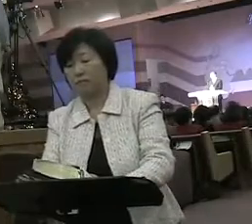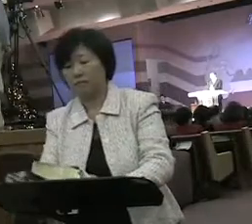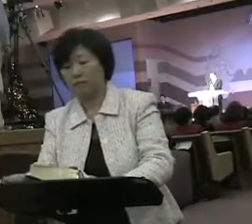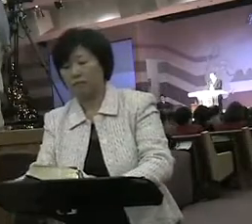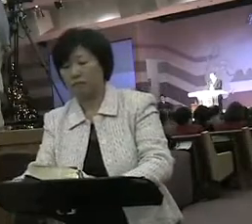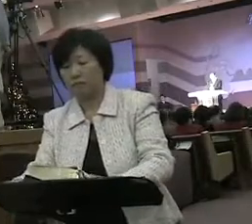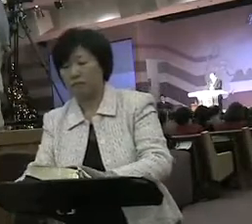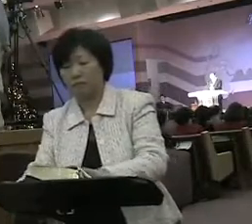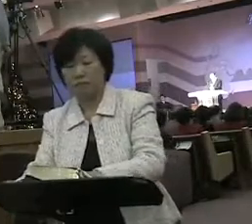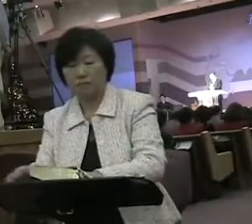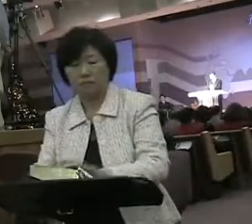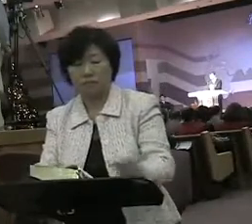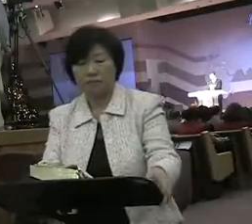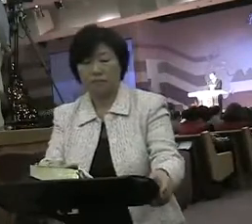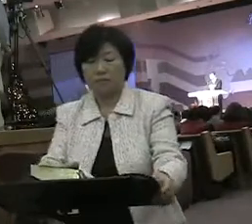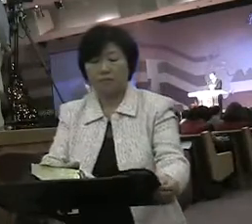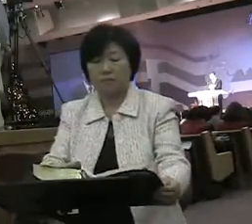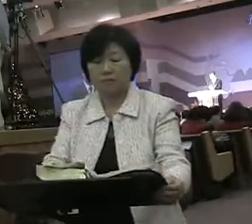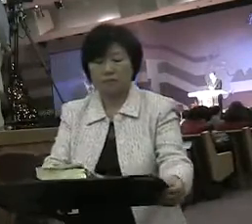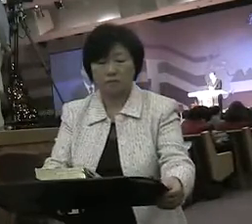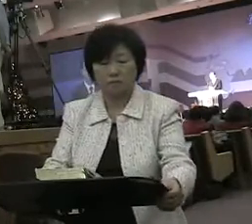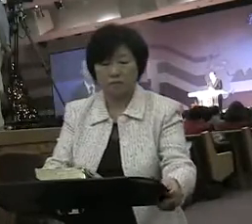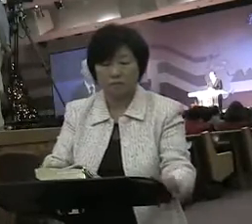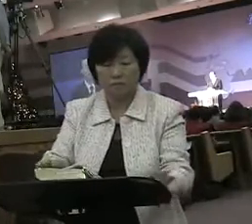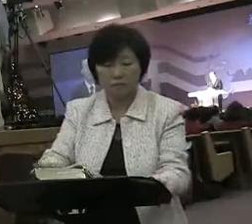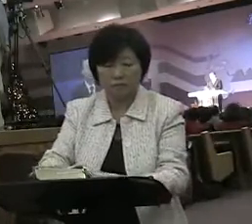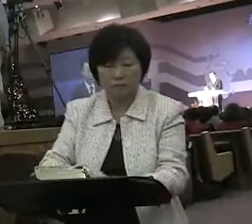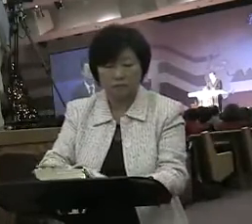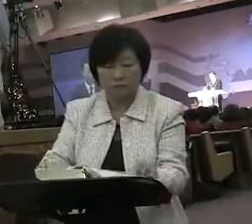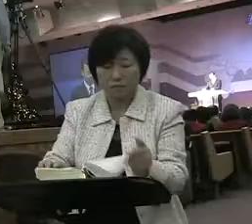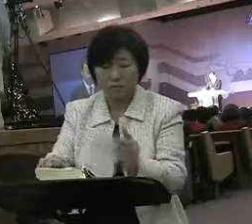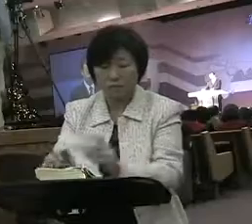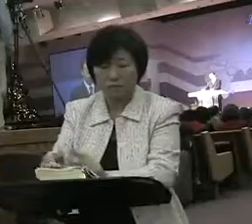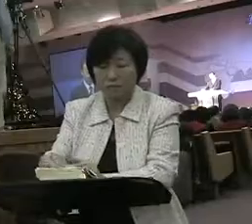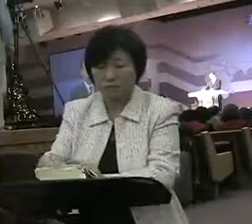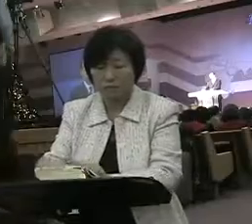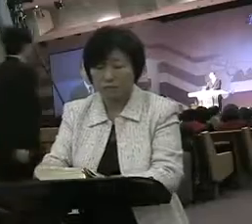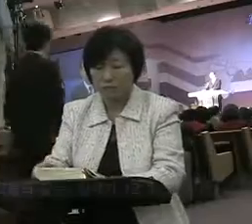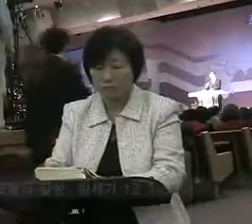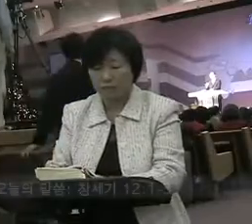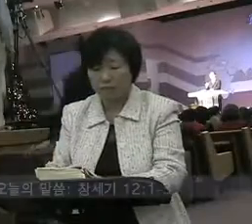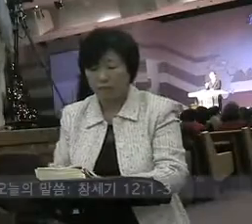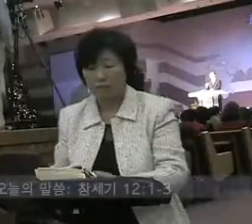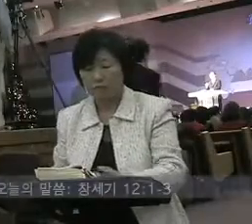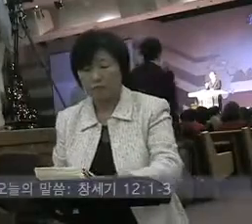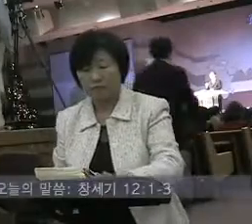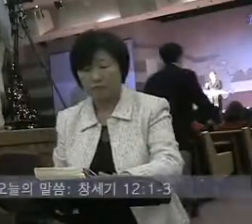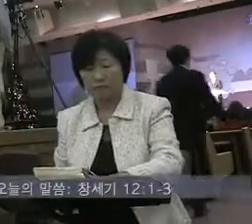말씀은 창세기 12장 1절부터 3절의 말씀이 되겠습니다.